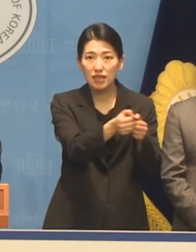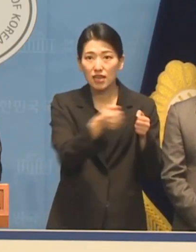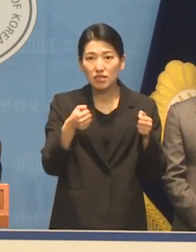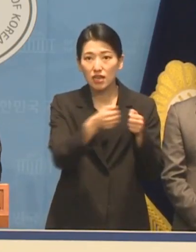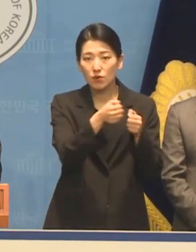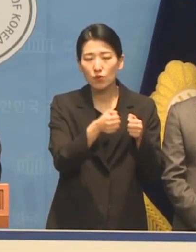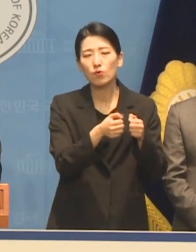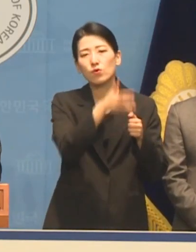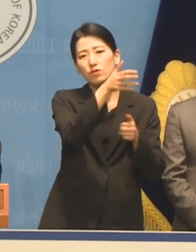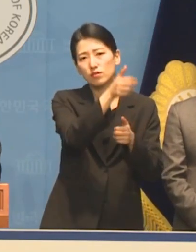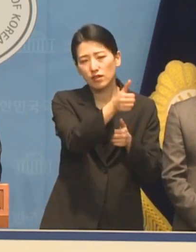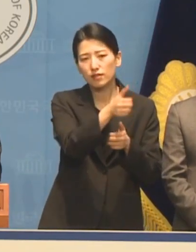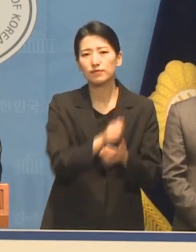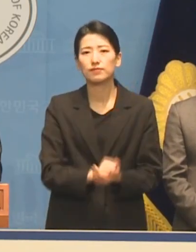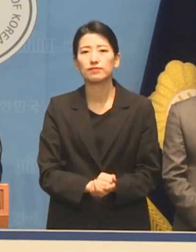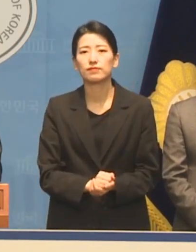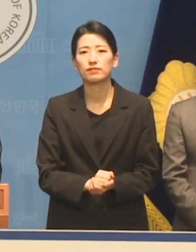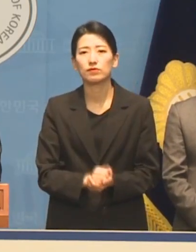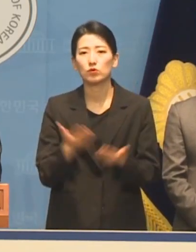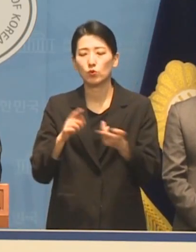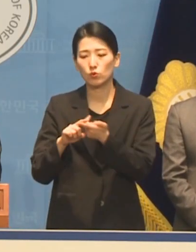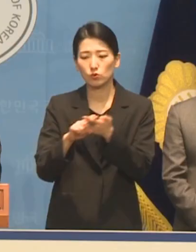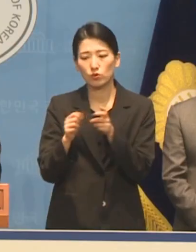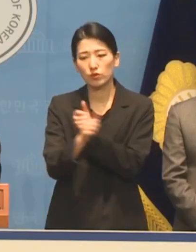강용석 위니아전자 노조 위원장님 참석하셨습니다.